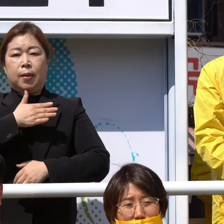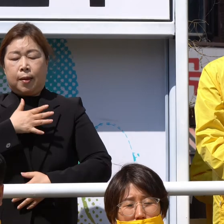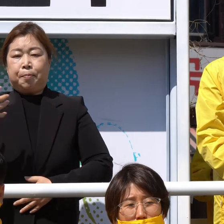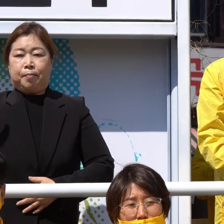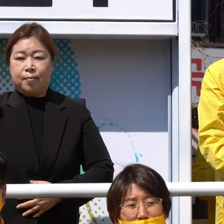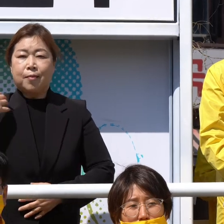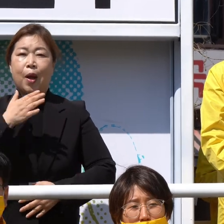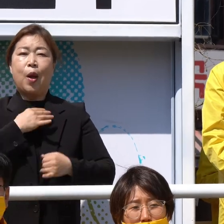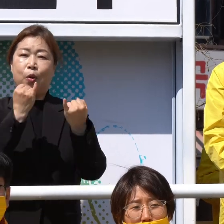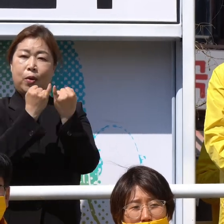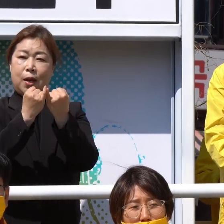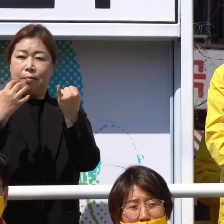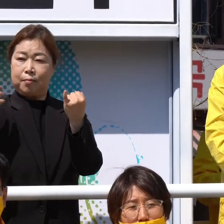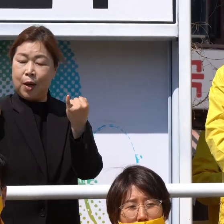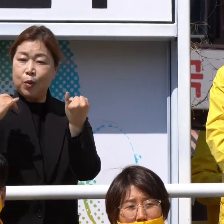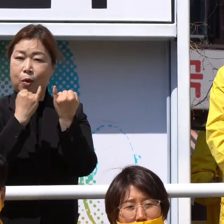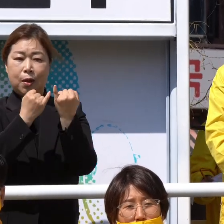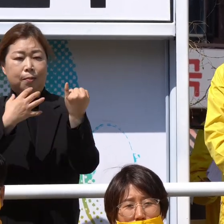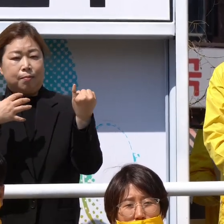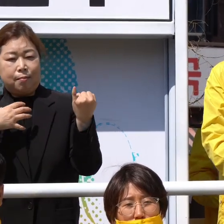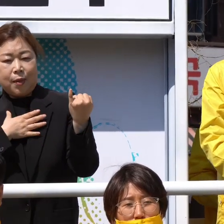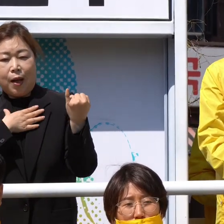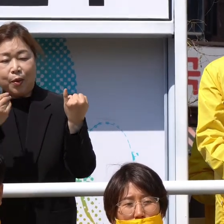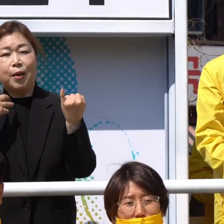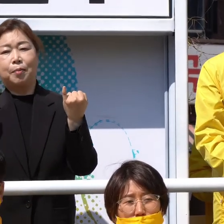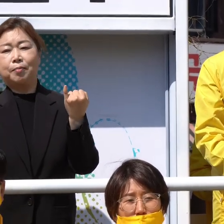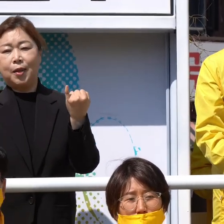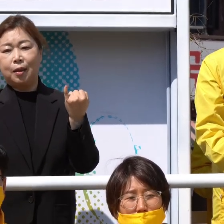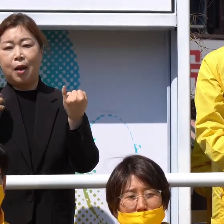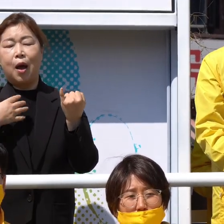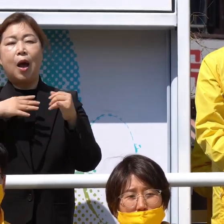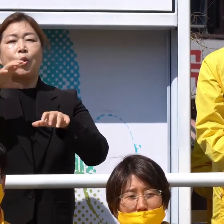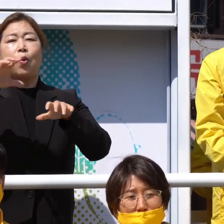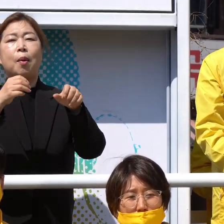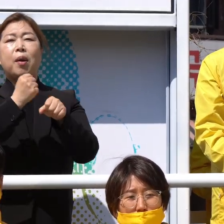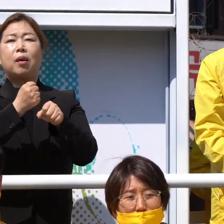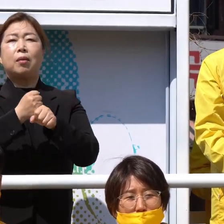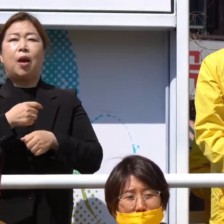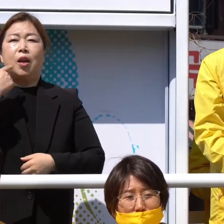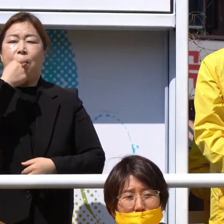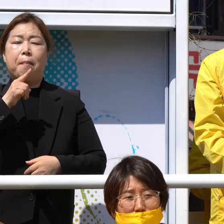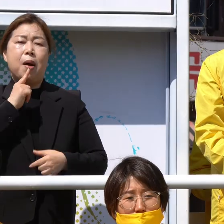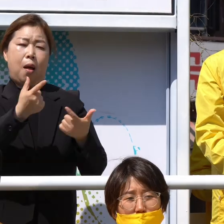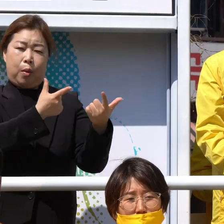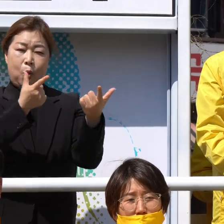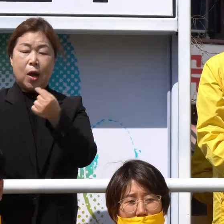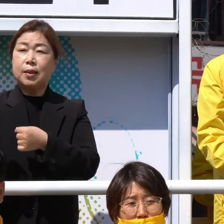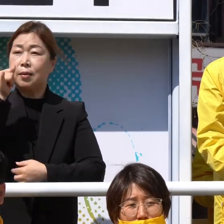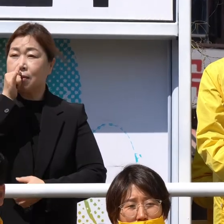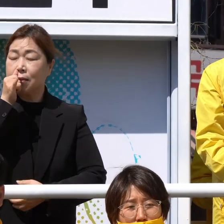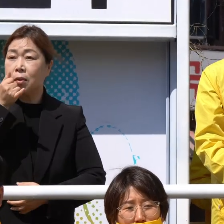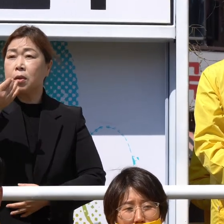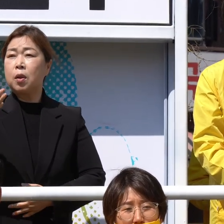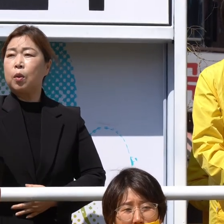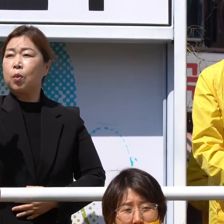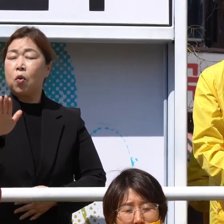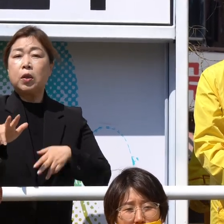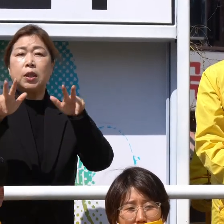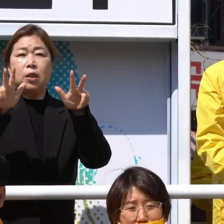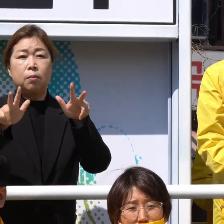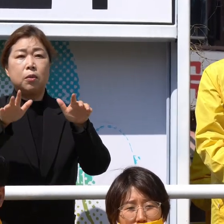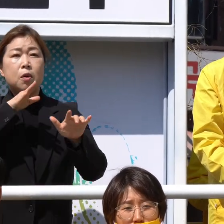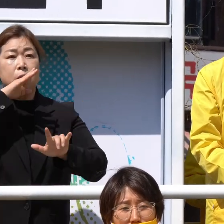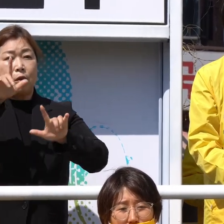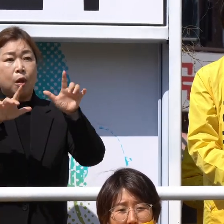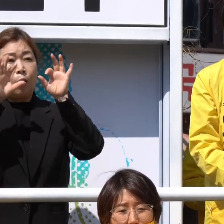정말 여성 안전 지키겠다. 여성이 안전한 동네를 만들겠다. 이렇게 입을 모아 얘기합니다. 그런데 왜